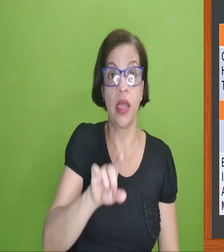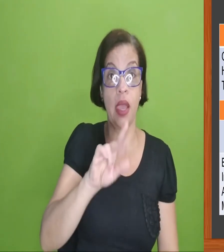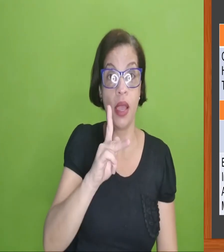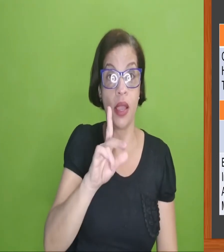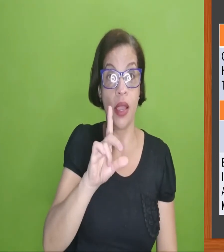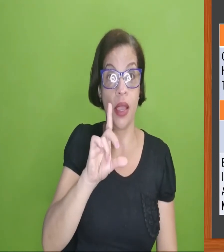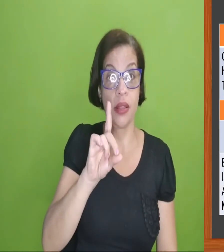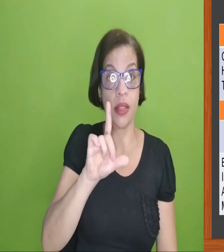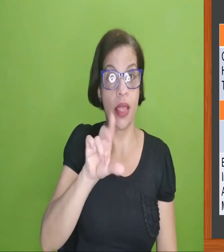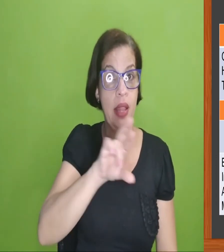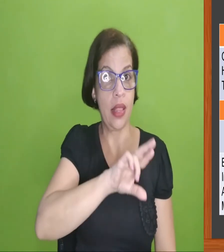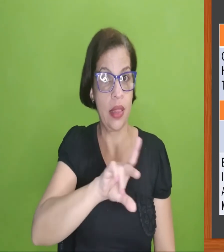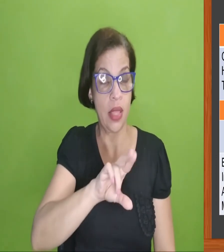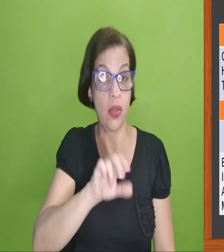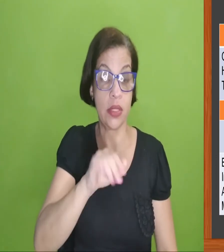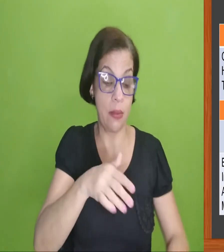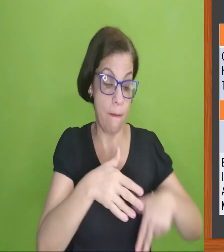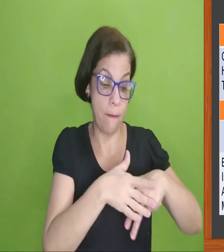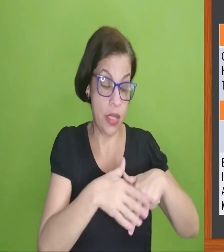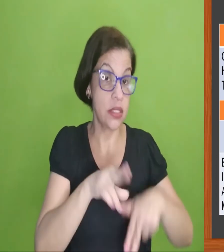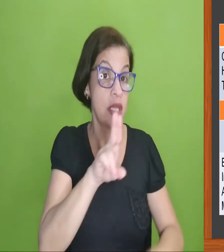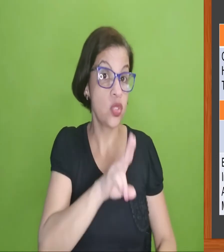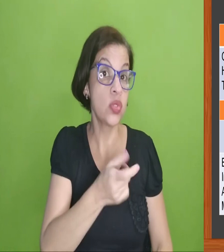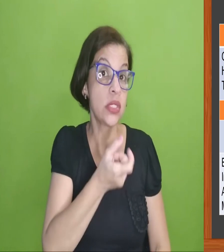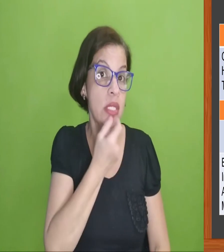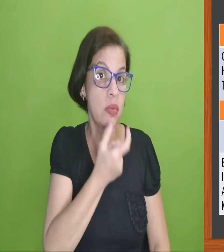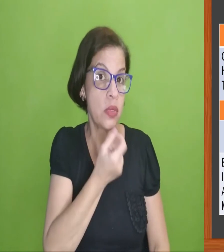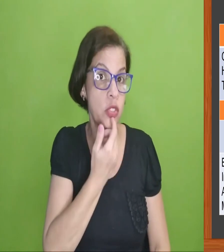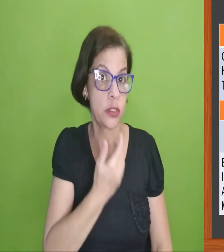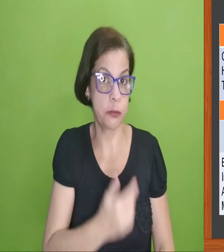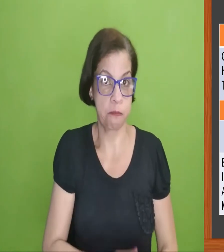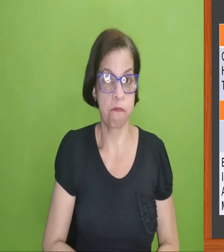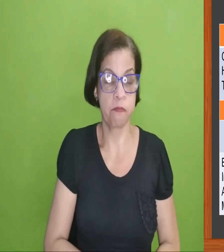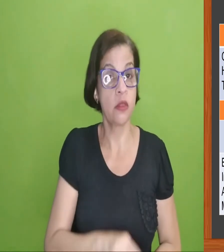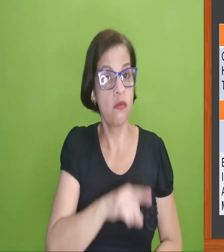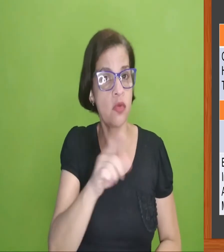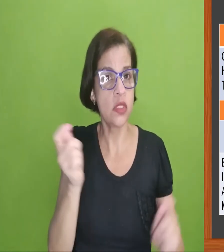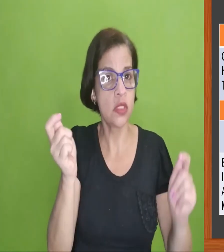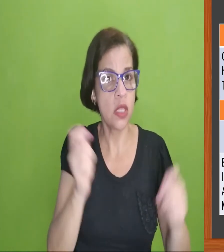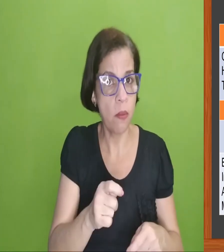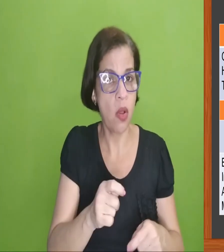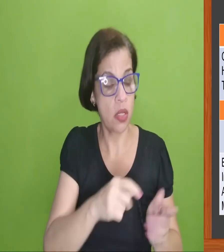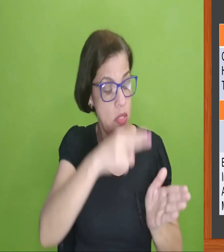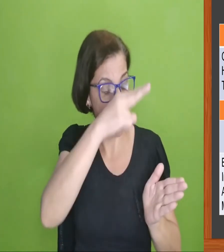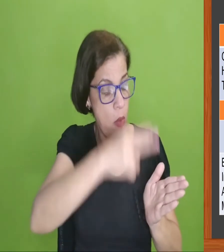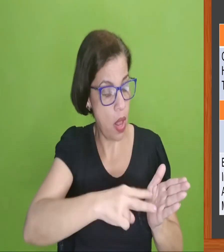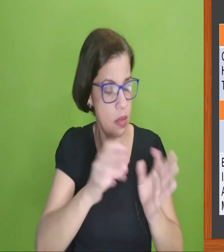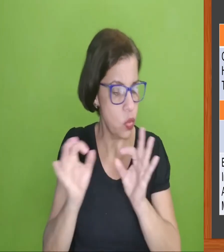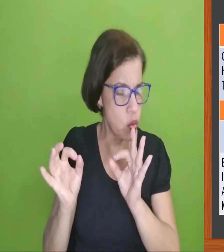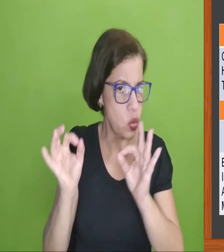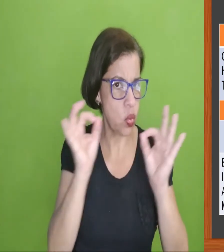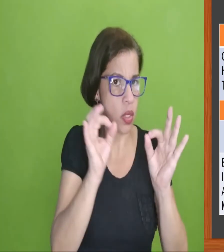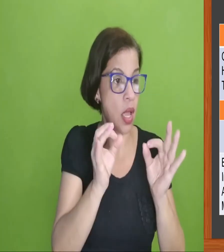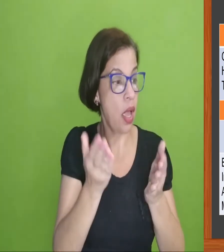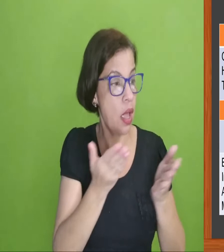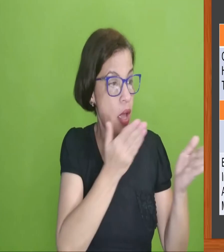HDL, isto em pacientes que estejam usando hipolipemiantes. Para que você possa fazer uma leitura atenciosa,